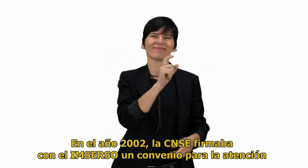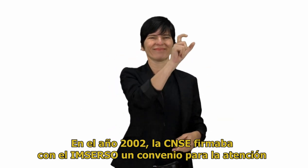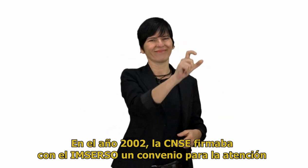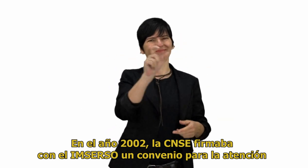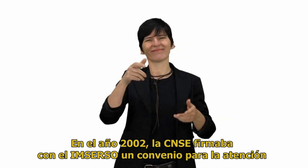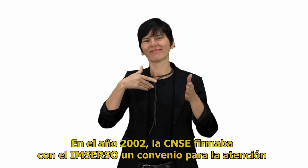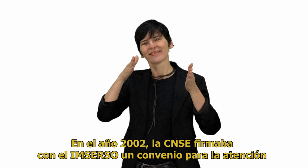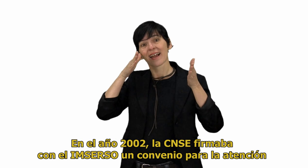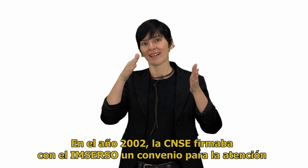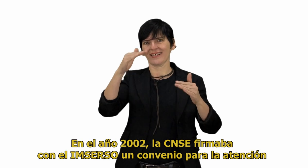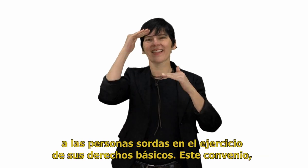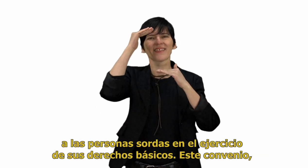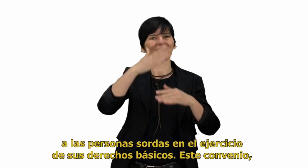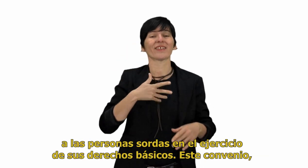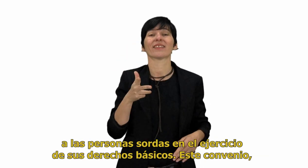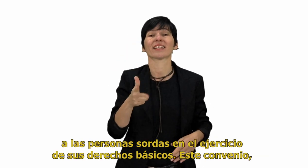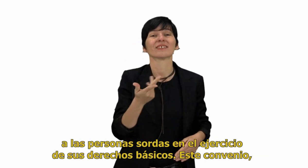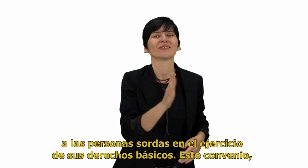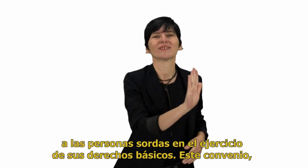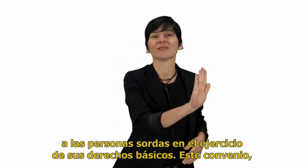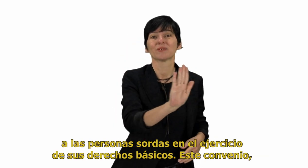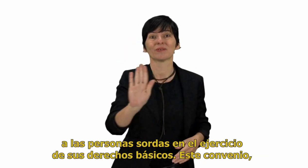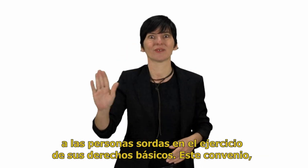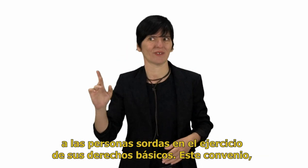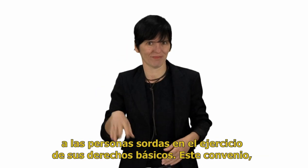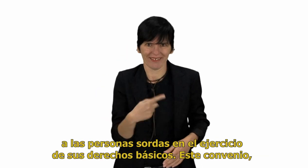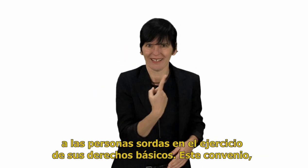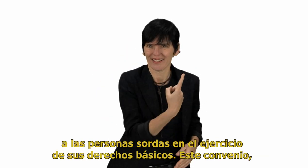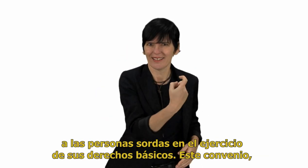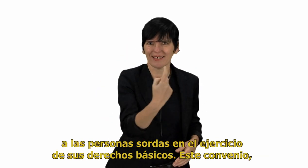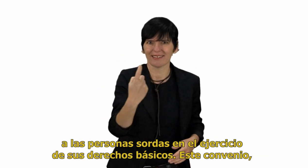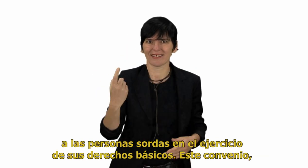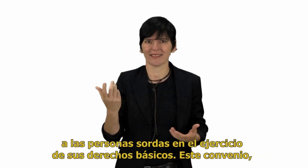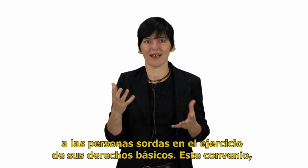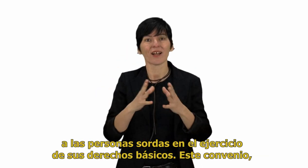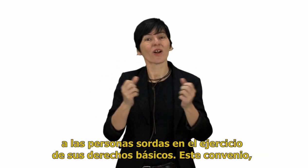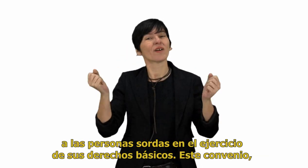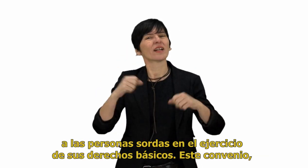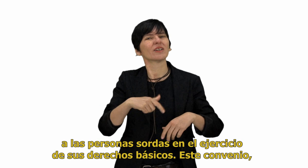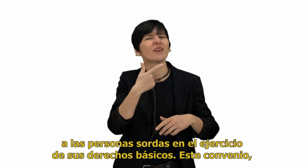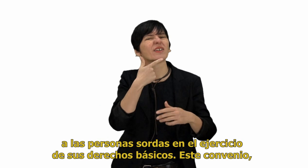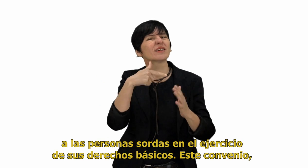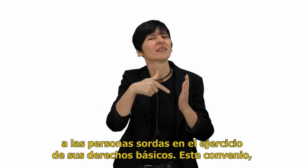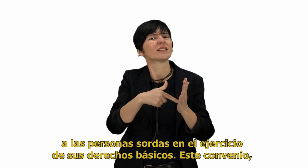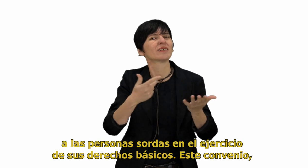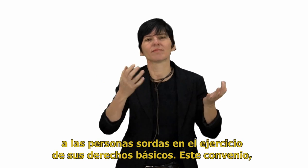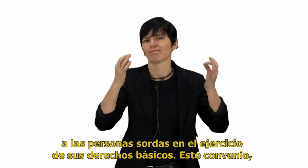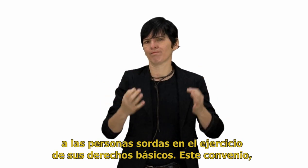convenio para la atención a las personas sordas en el ejercicio de sus derechos básicos. Este convenio,